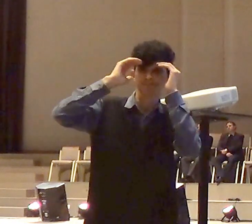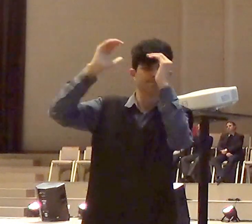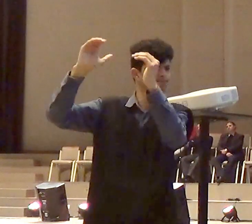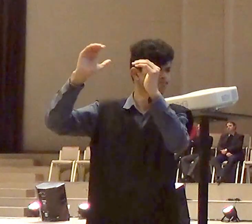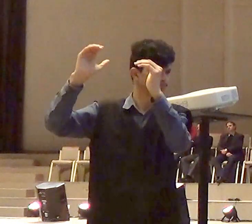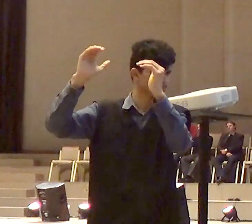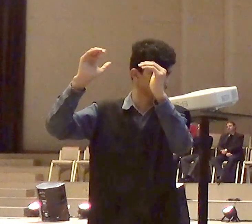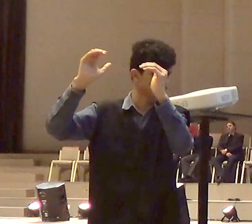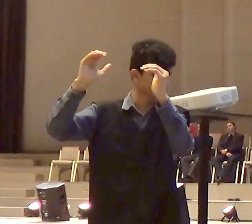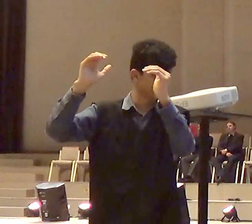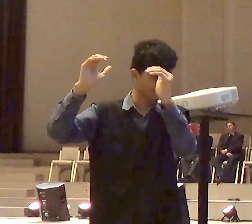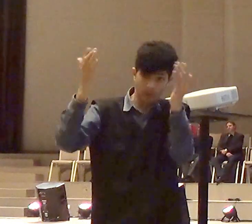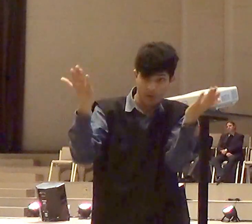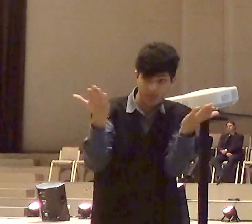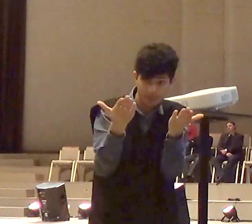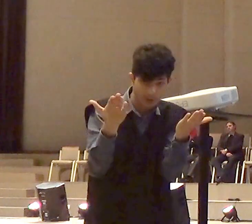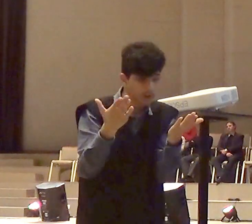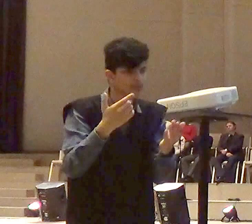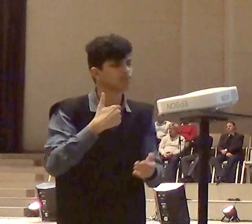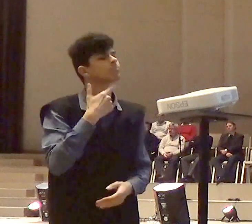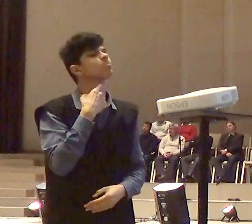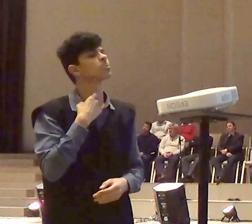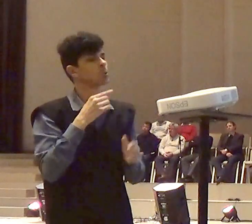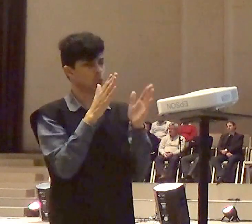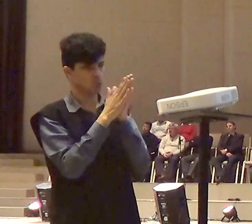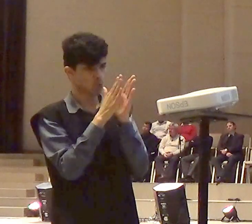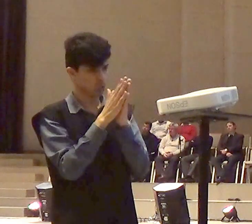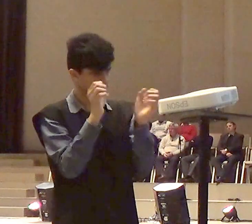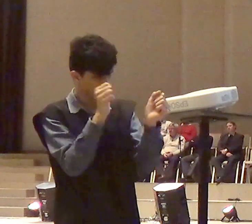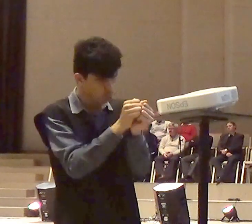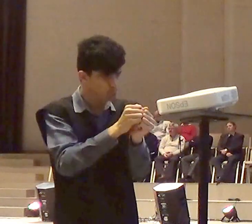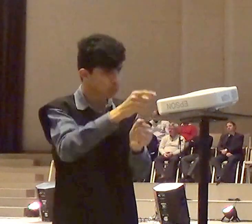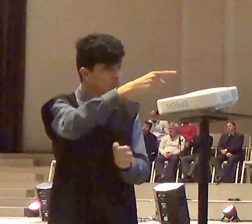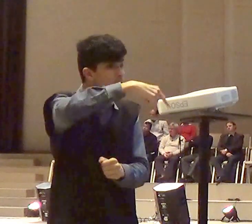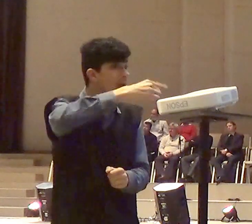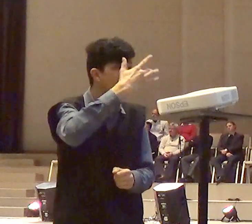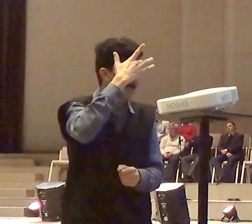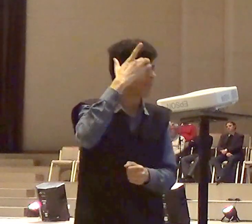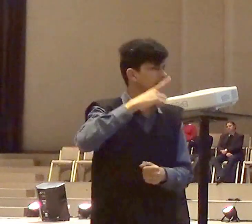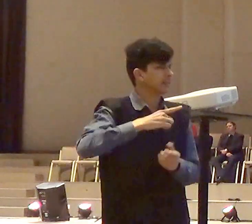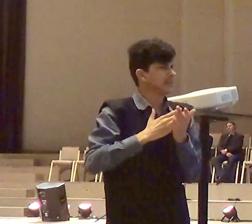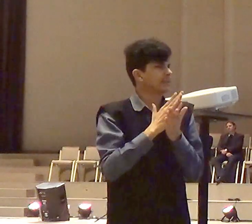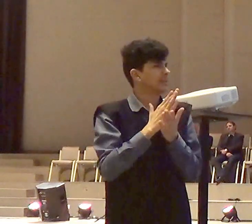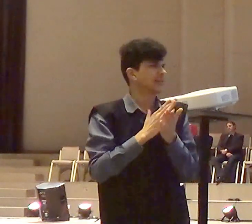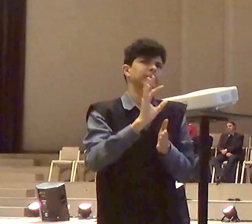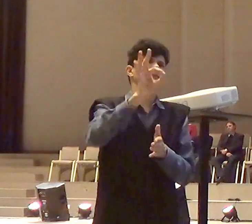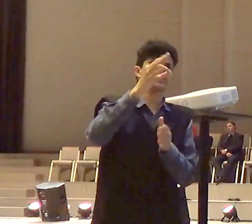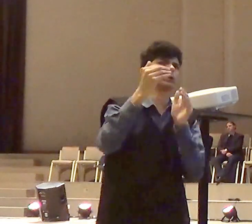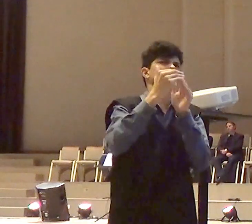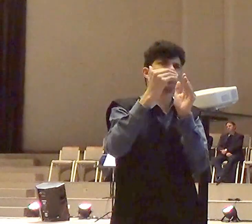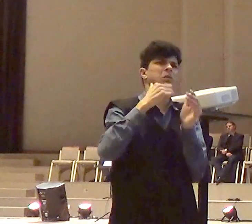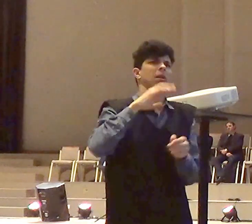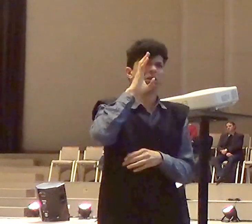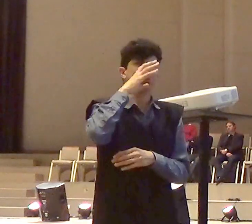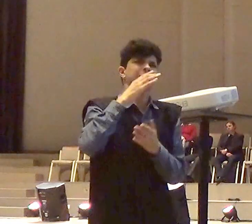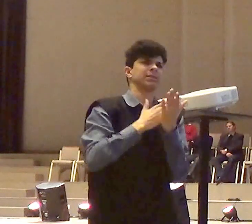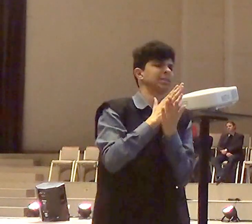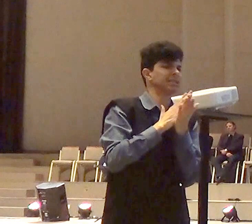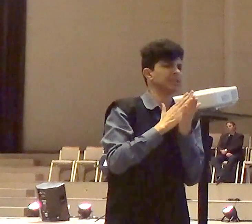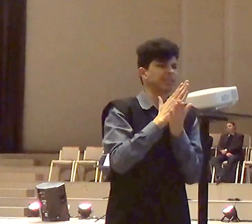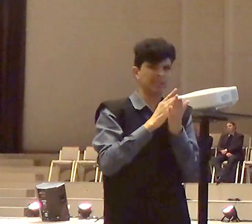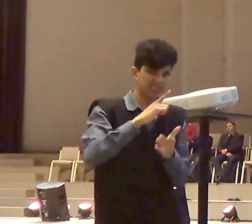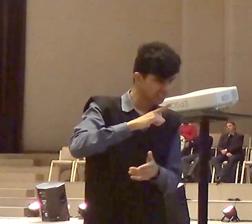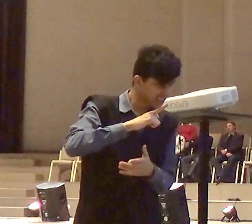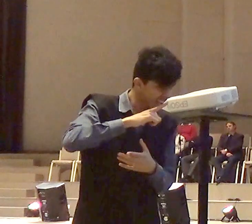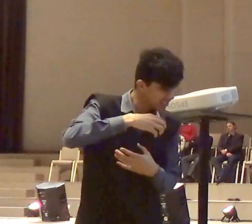então nessa manhã eu queria orar com você você é quem o espírito santo está falando para você fazer hoje uma